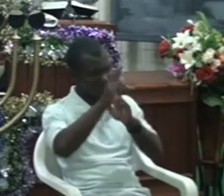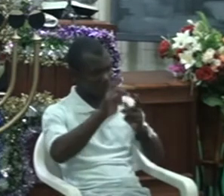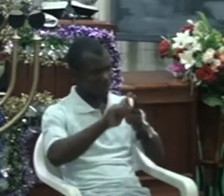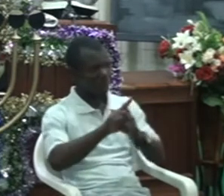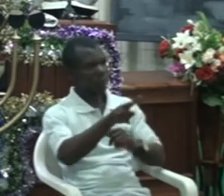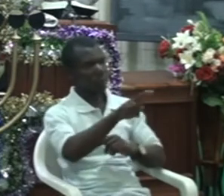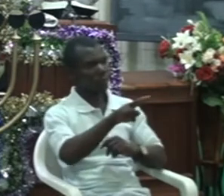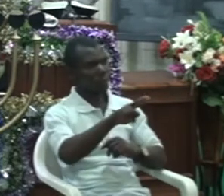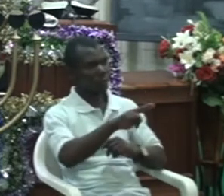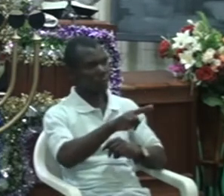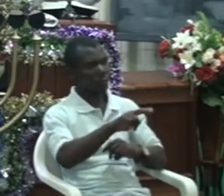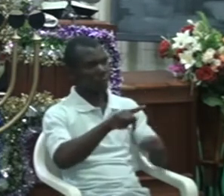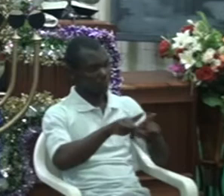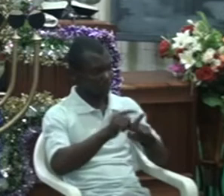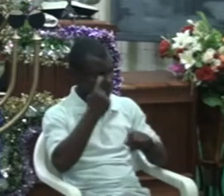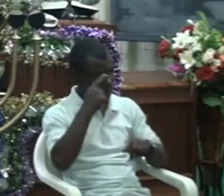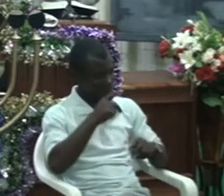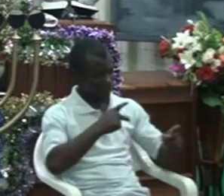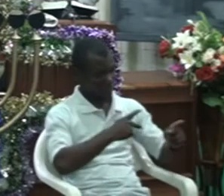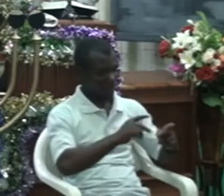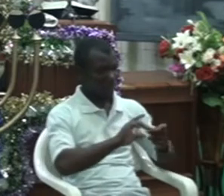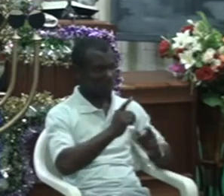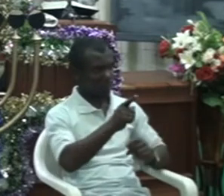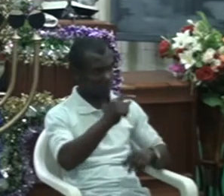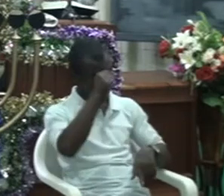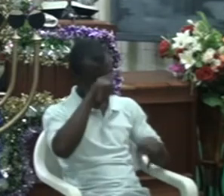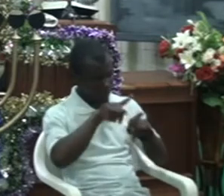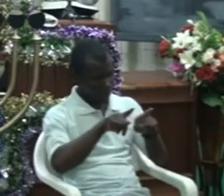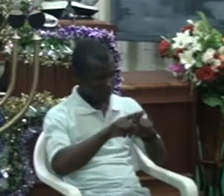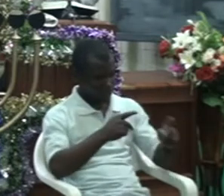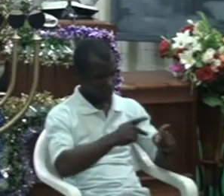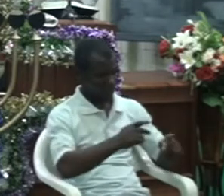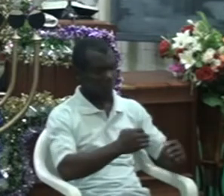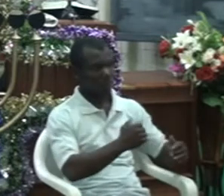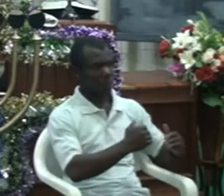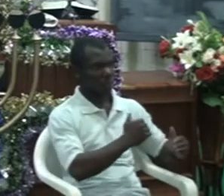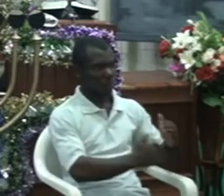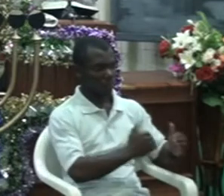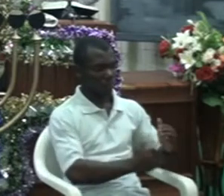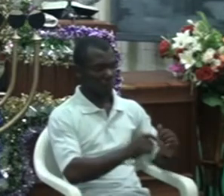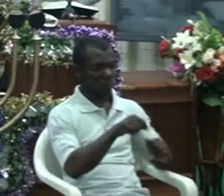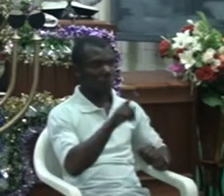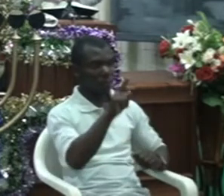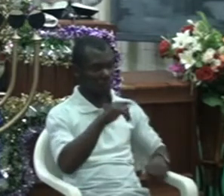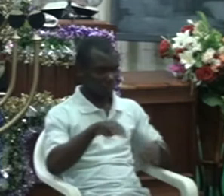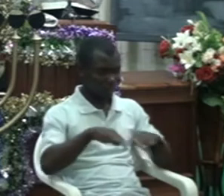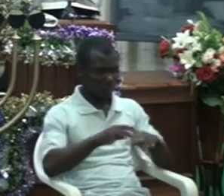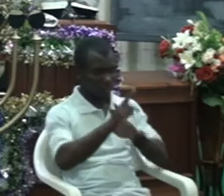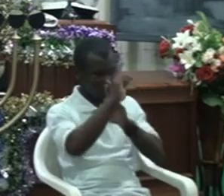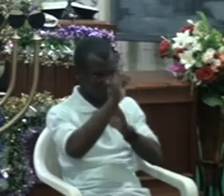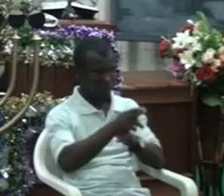quelque chose d'honneur pour toi. Et même auprès de tes frères. Et même auprès des voisins. Que tu la fasses